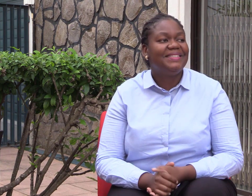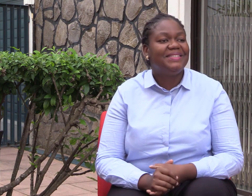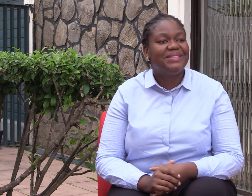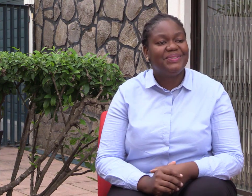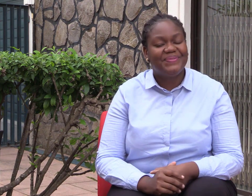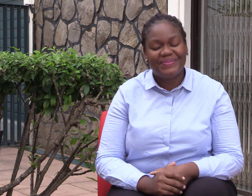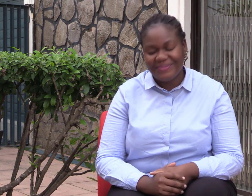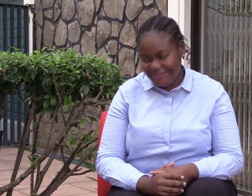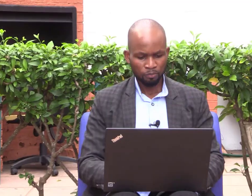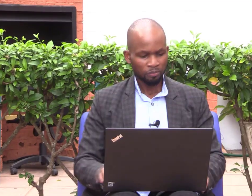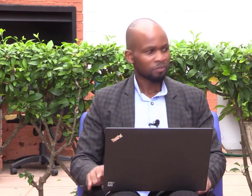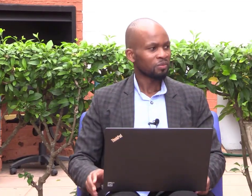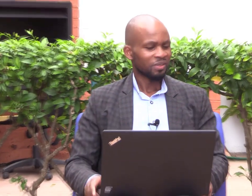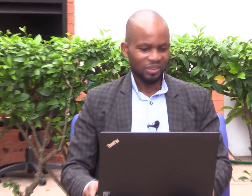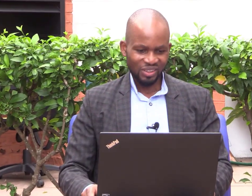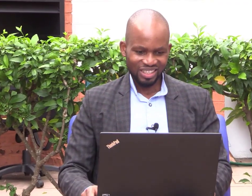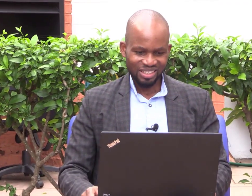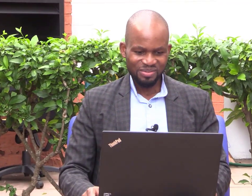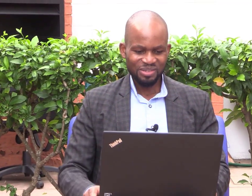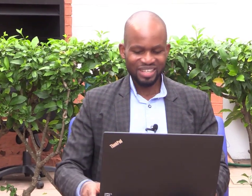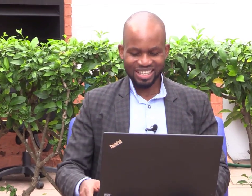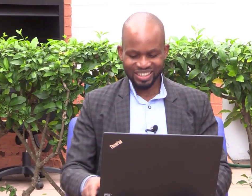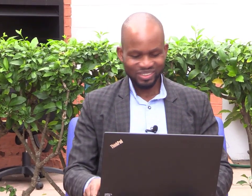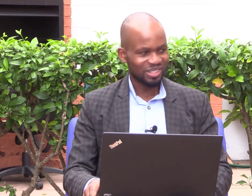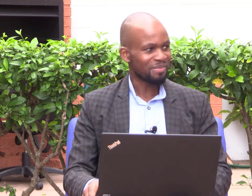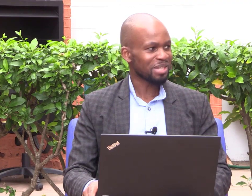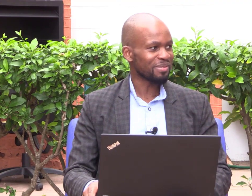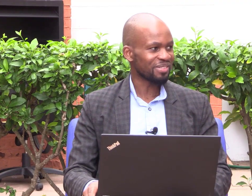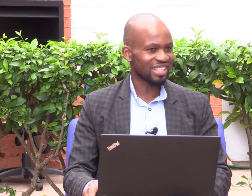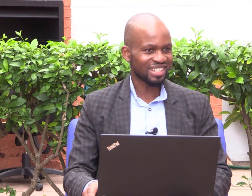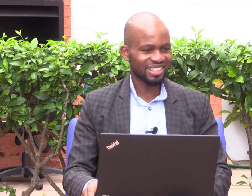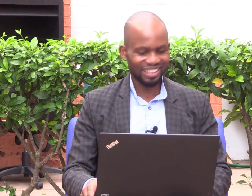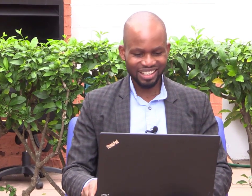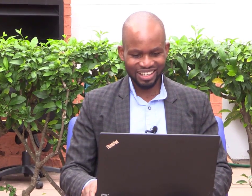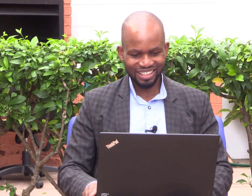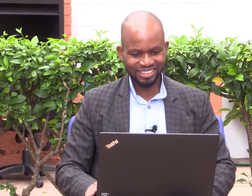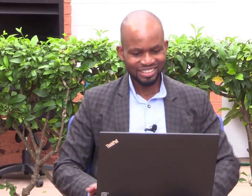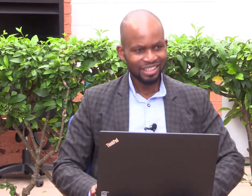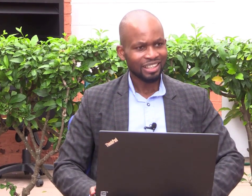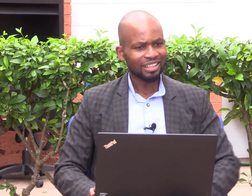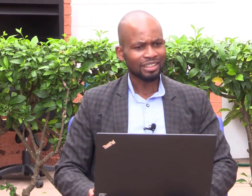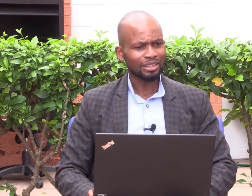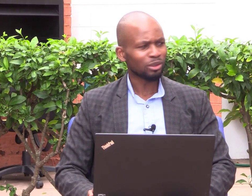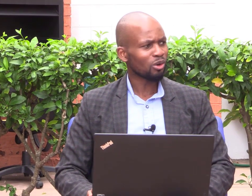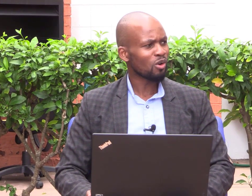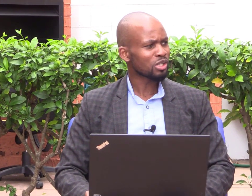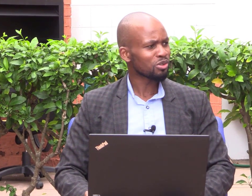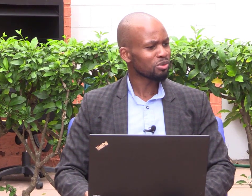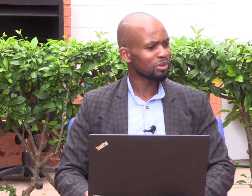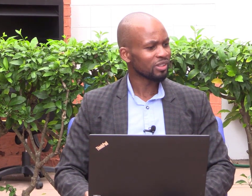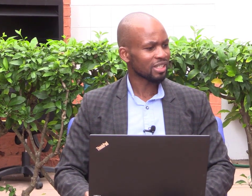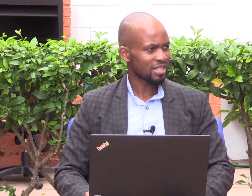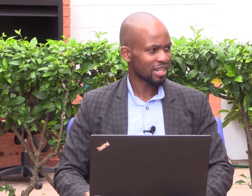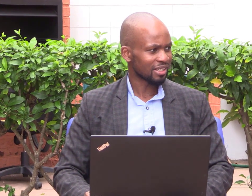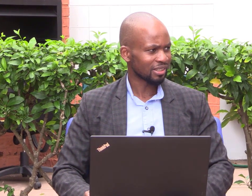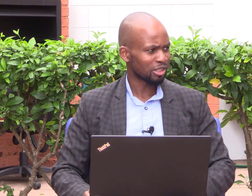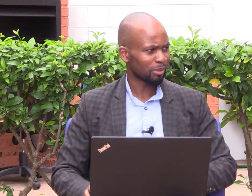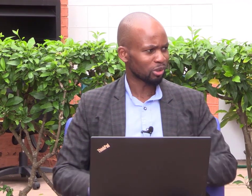cá estou. Ok, muito obrigado mais uma vez, Carla. E tocou um assunto muito interessante que despertou a